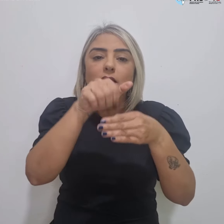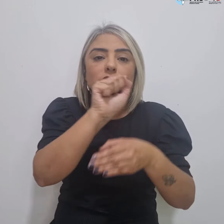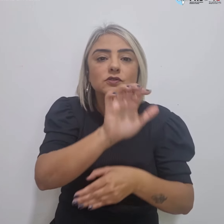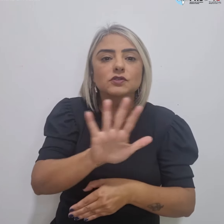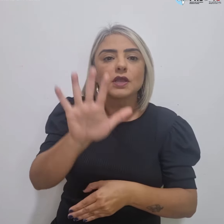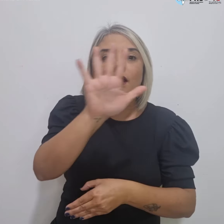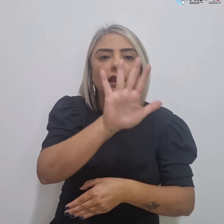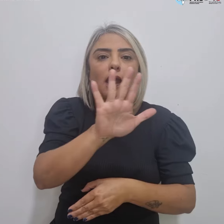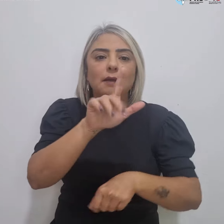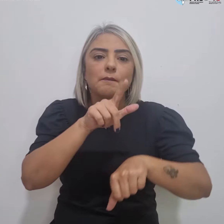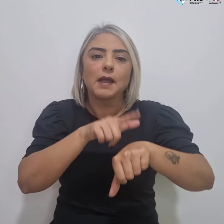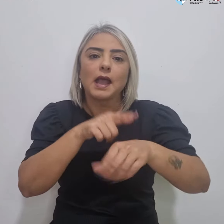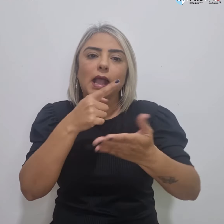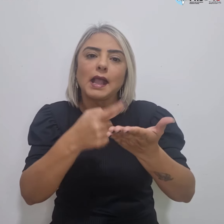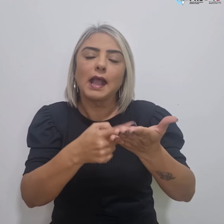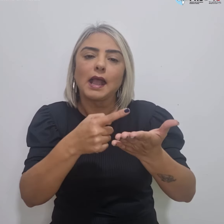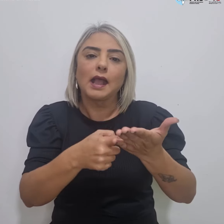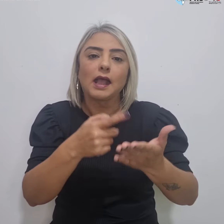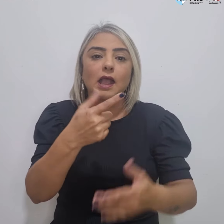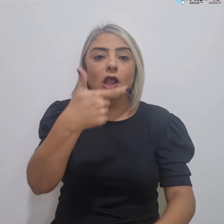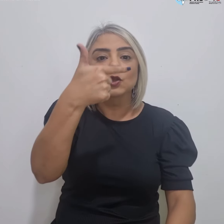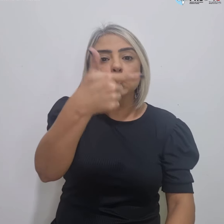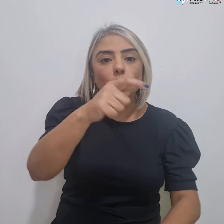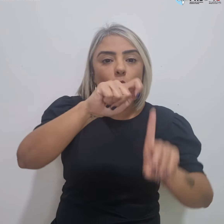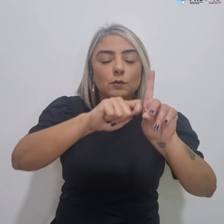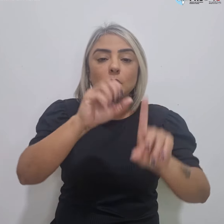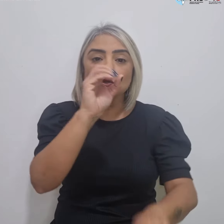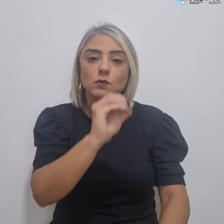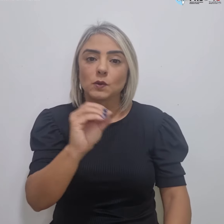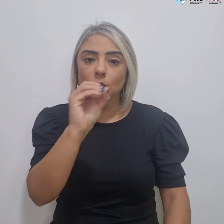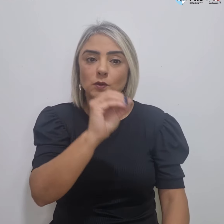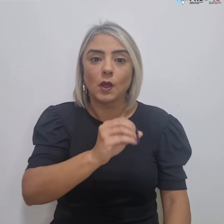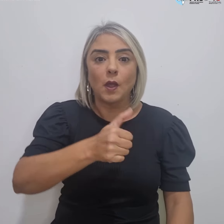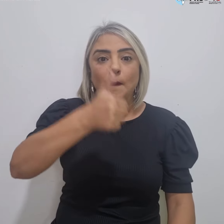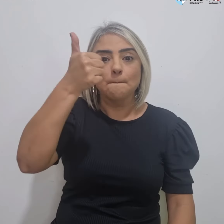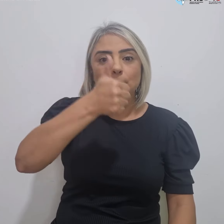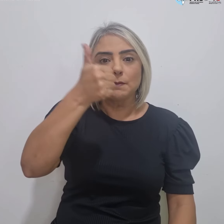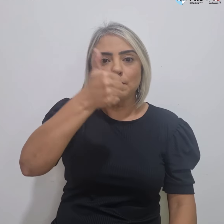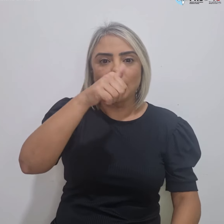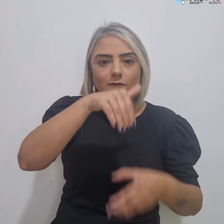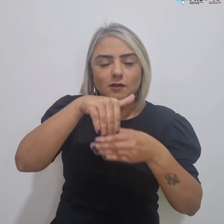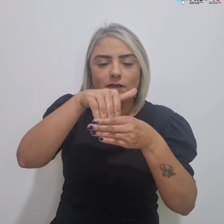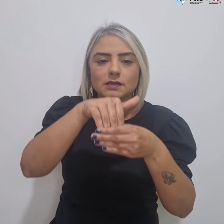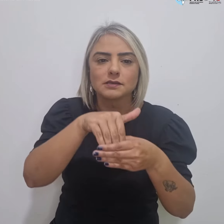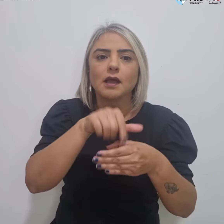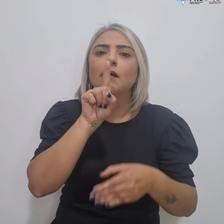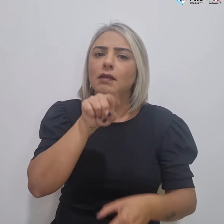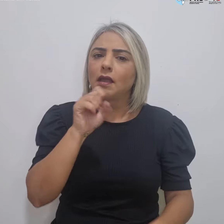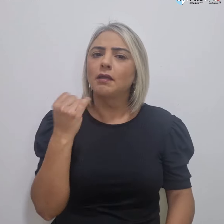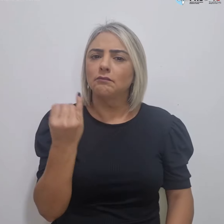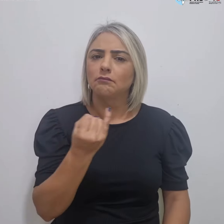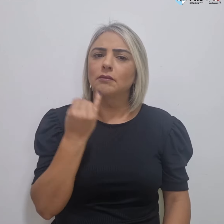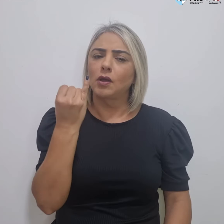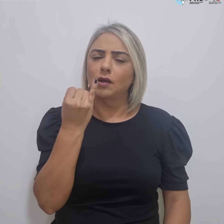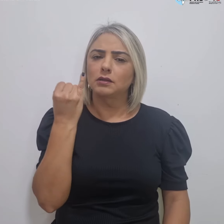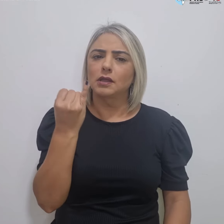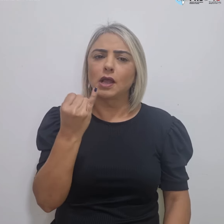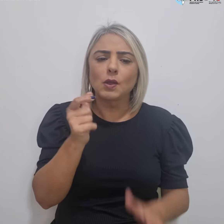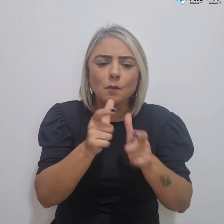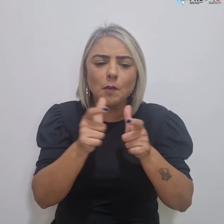estão marcadas para 2 de outubro. Primeiro turno. E é muito importante que o maior número de